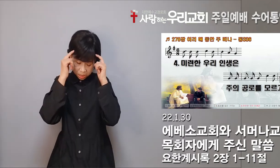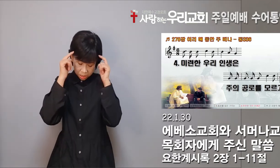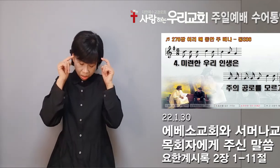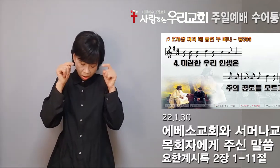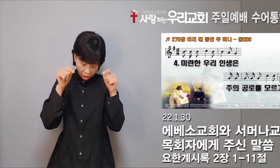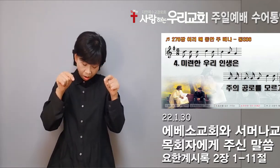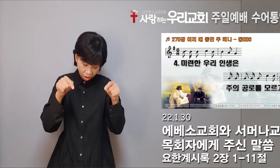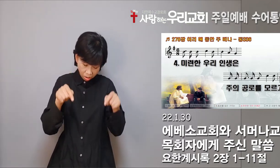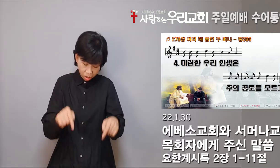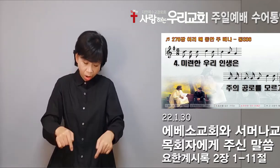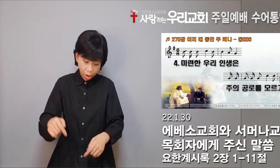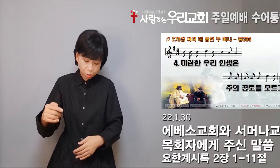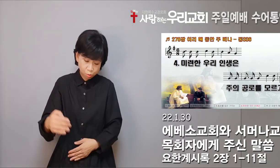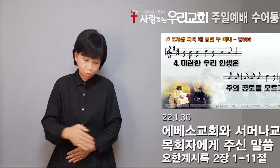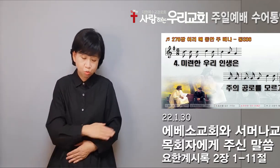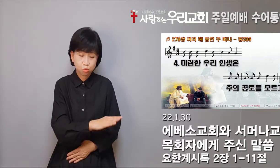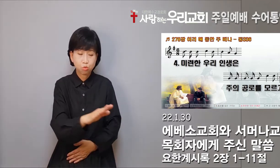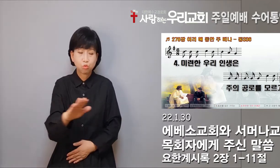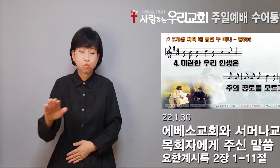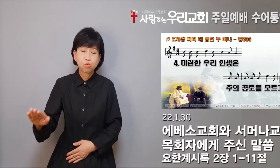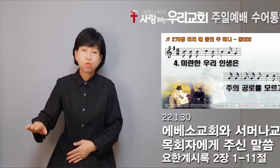미련한 우리